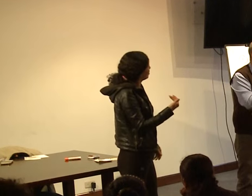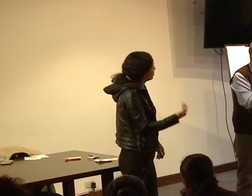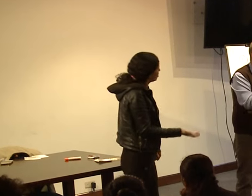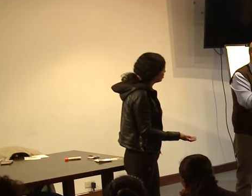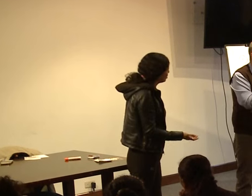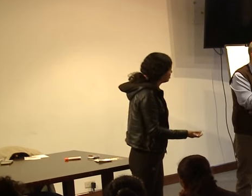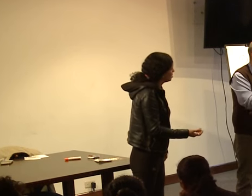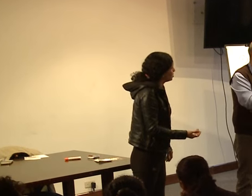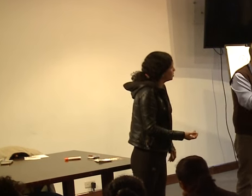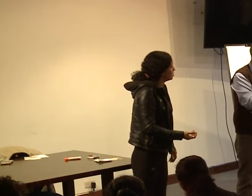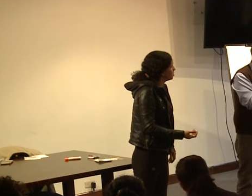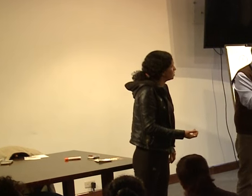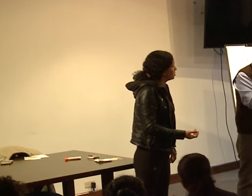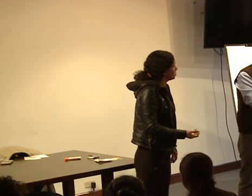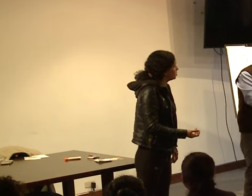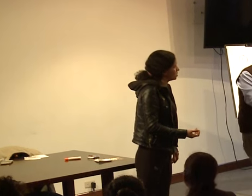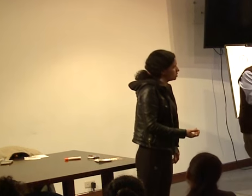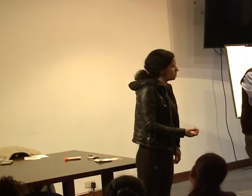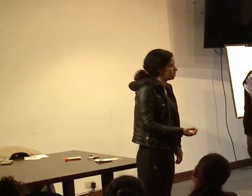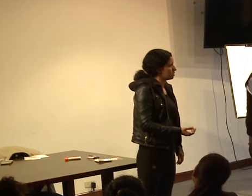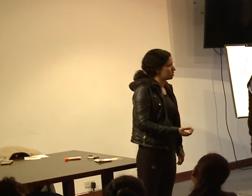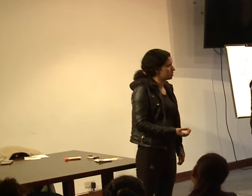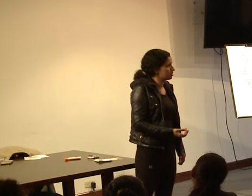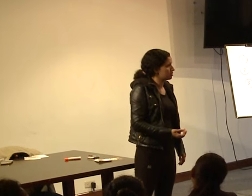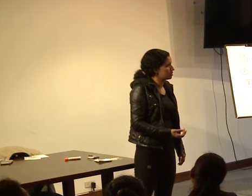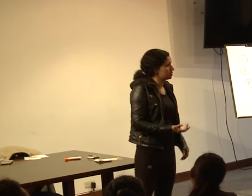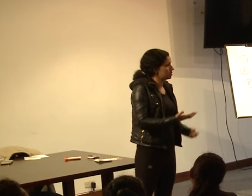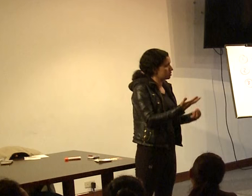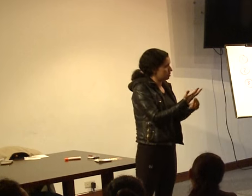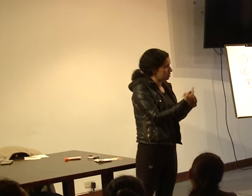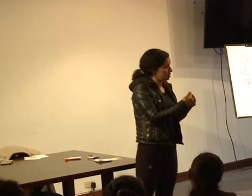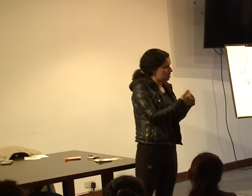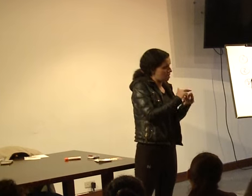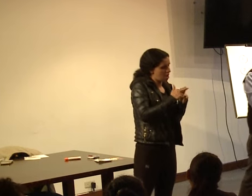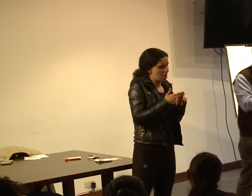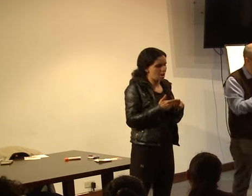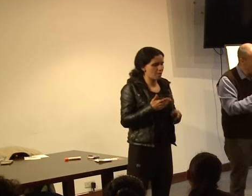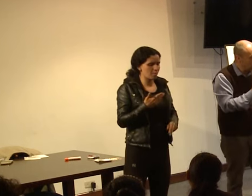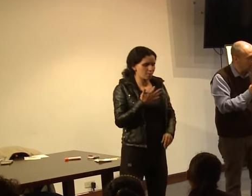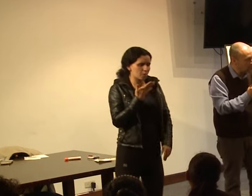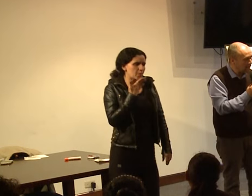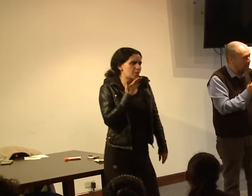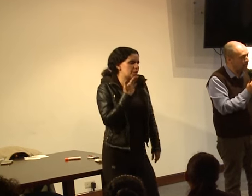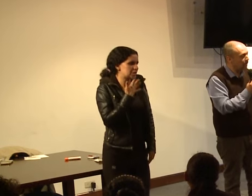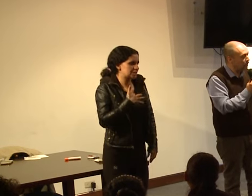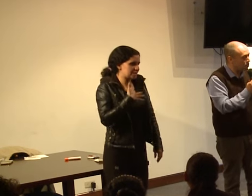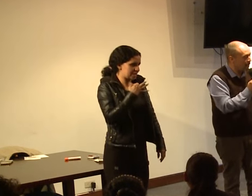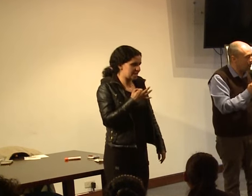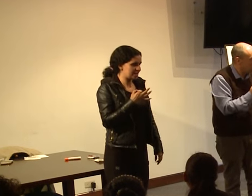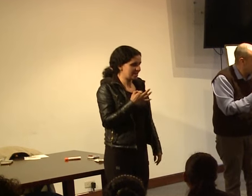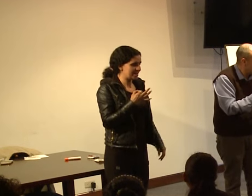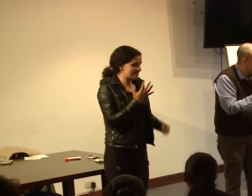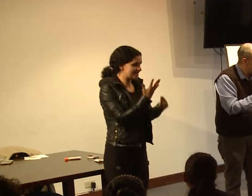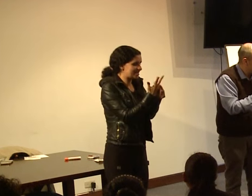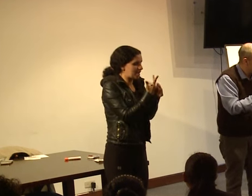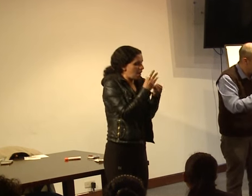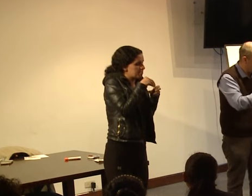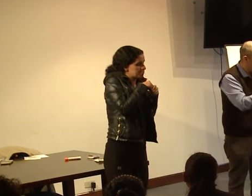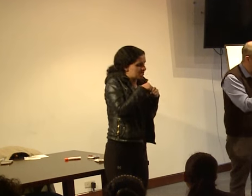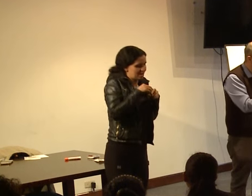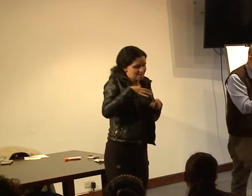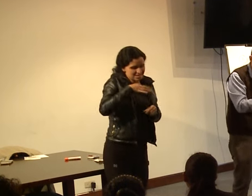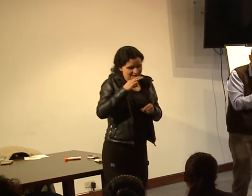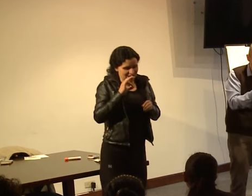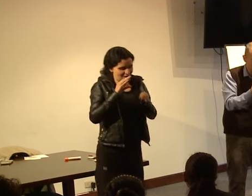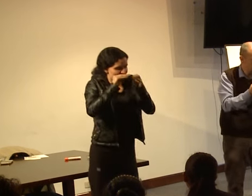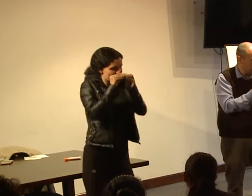Un poco decía que la estética es los buenos modales de la ética. Alguien decía eso. Es como que la ética es el contenido y la estética es la forma de lo mismo. Sí, como